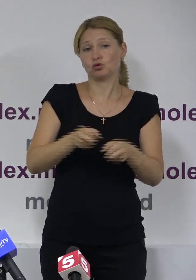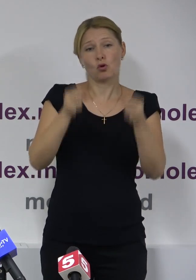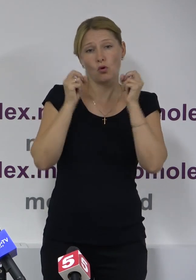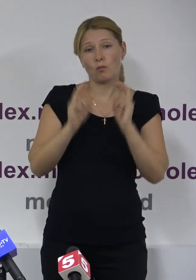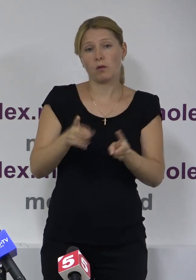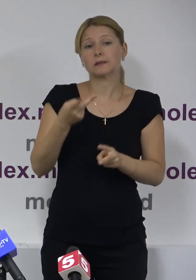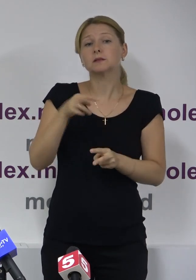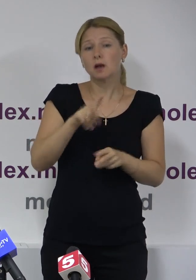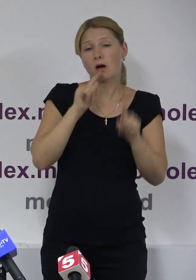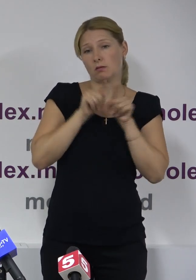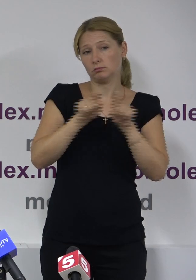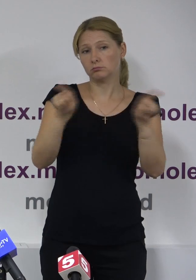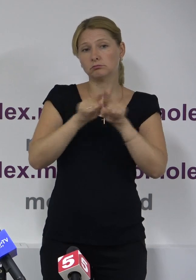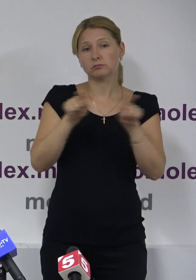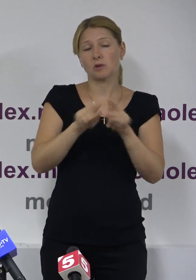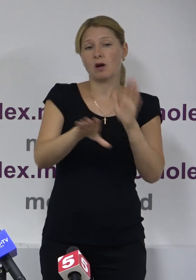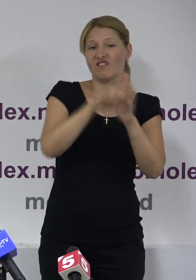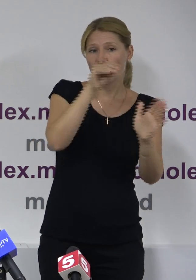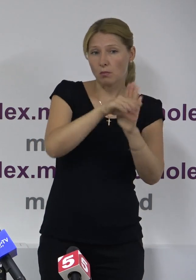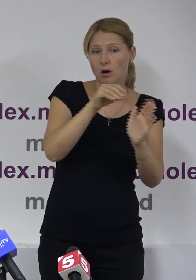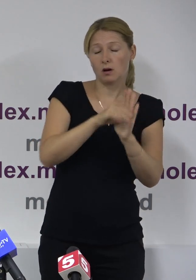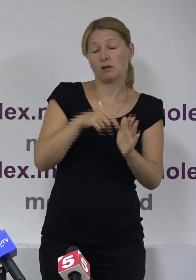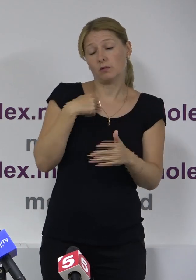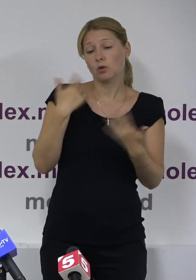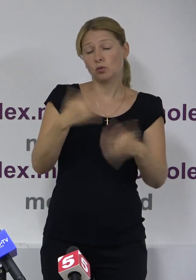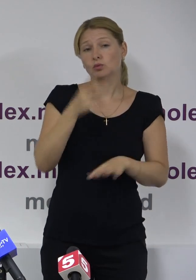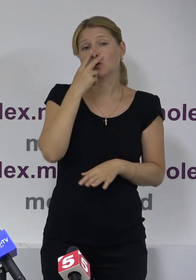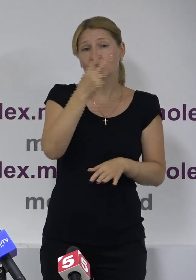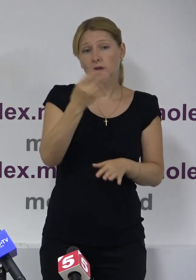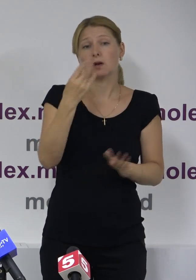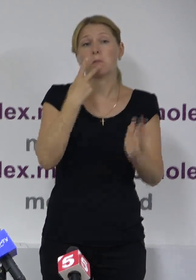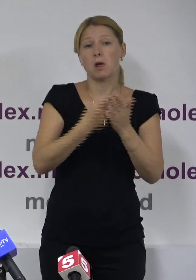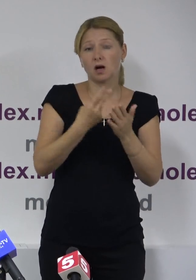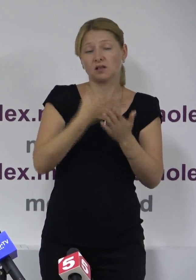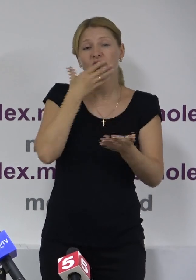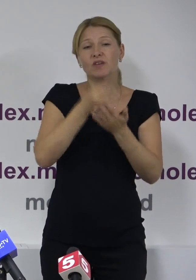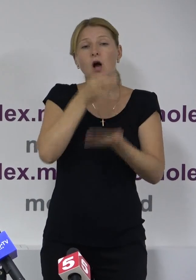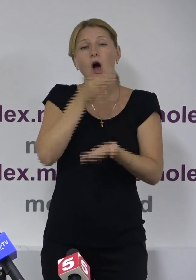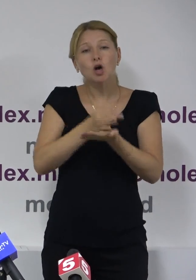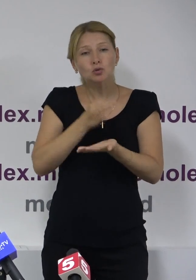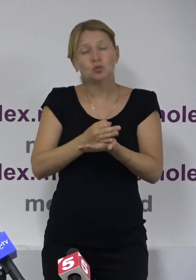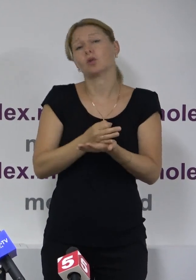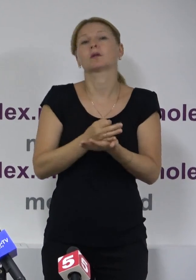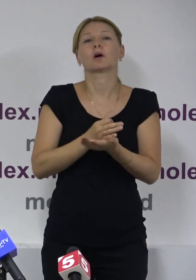pentru campania electorală și așa cum am văzut și am arătat și în raport, există deja